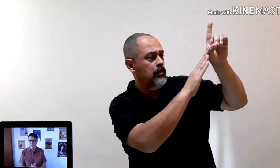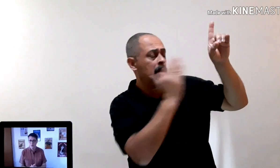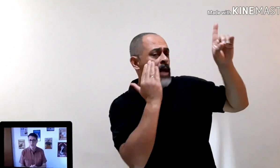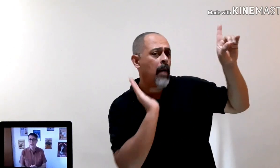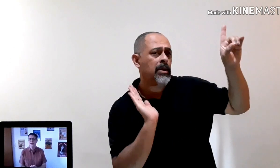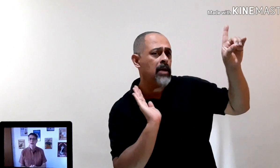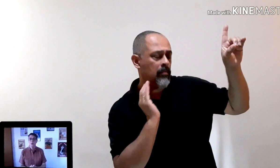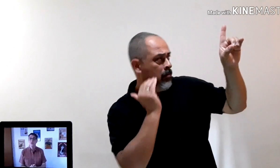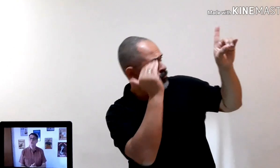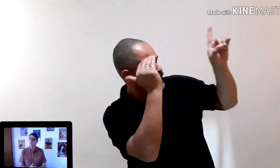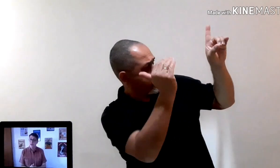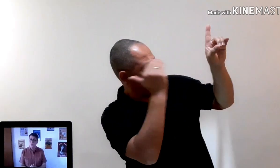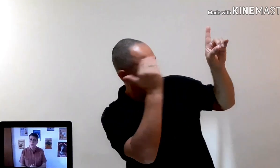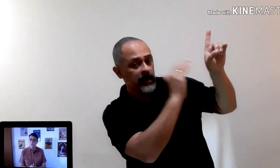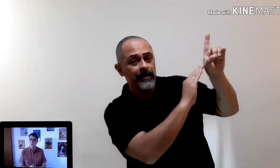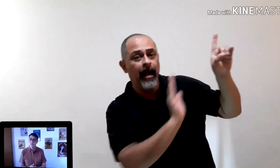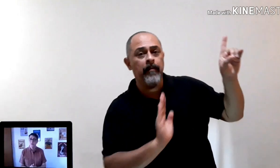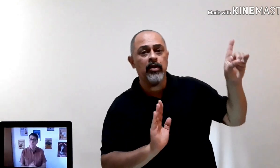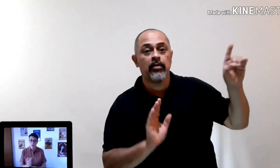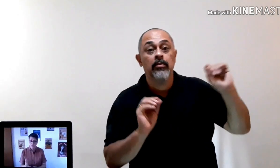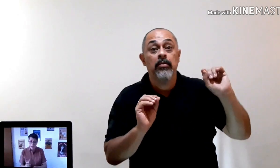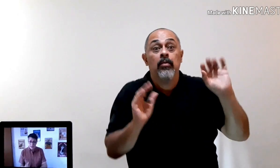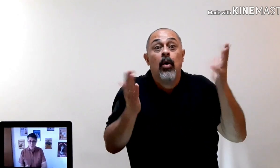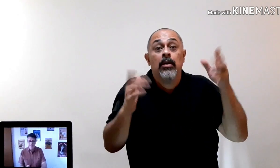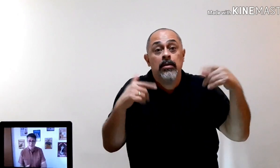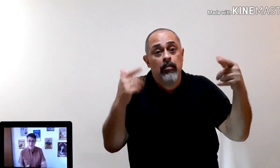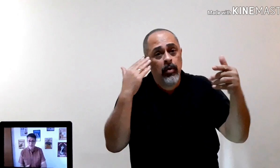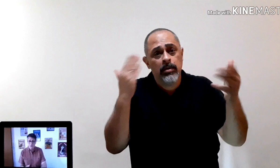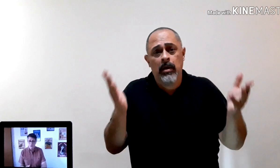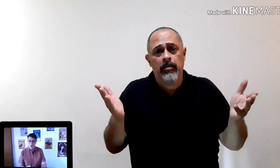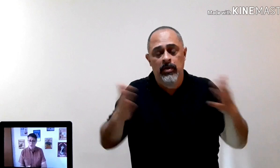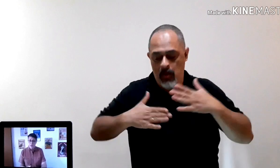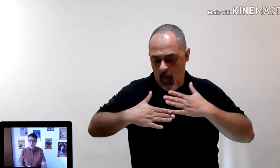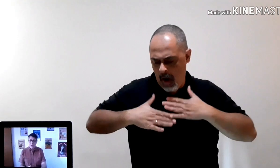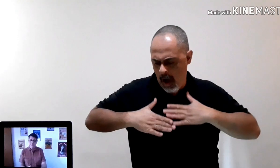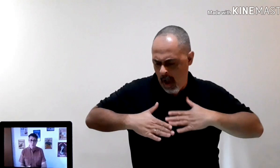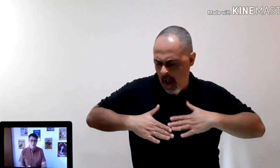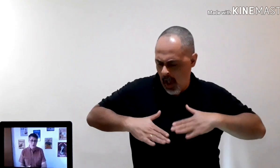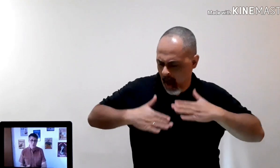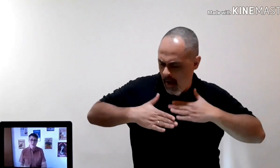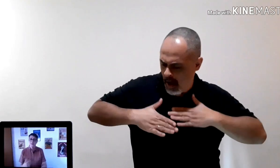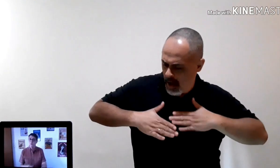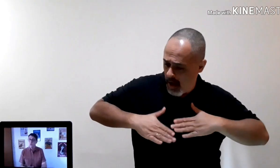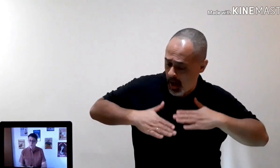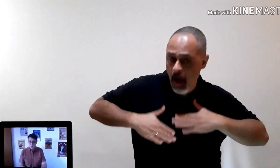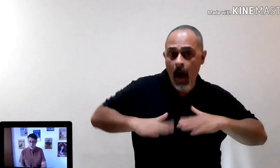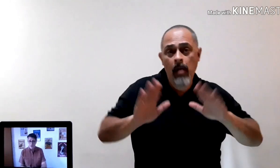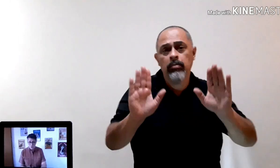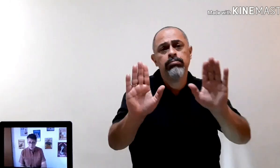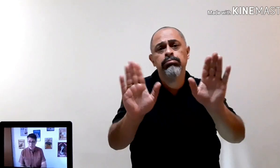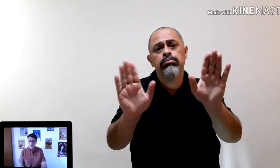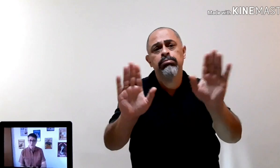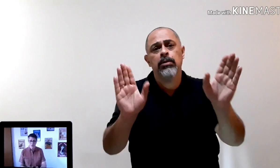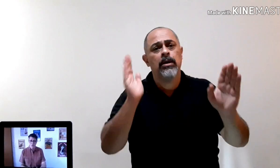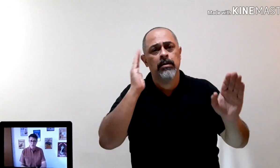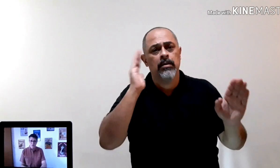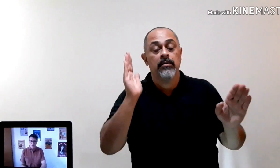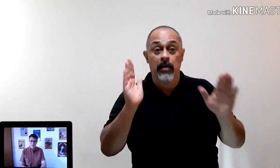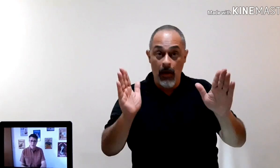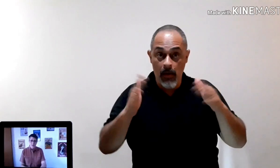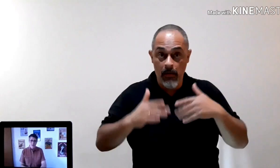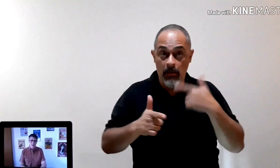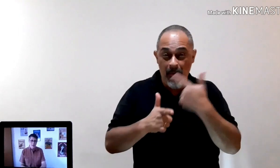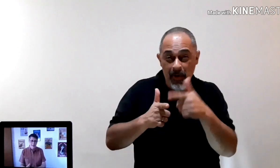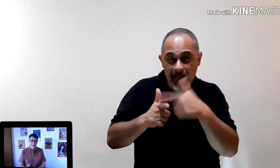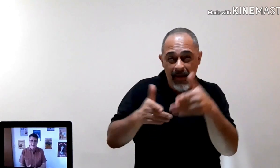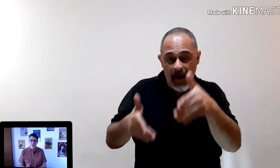e Ele sabe qual é o resultado disso. Então a gente tem que descansar nisso. As provações, elas vão produzir resultados em